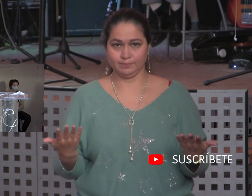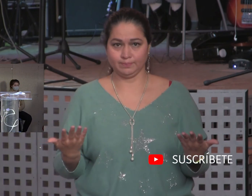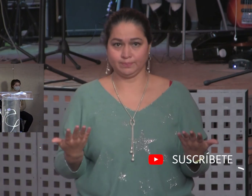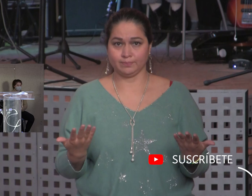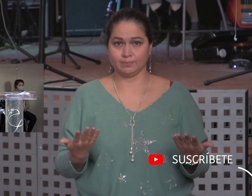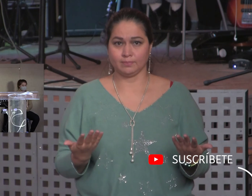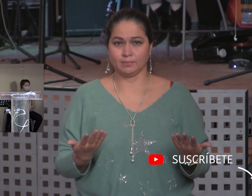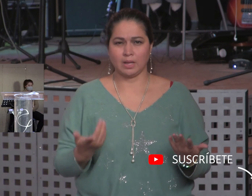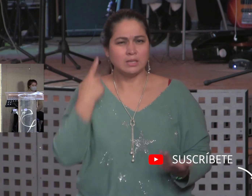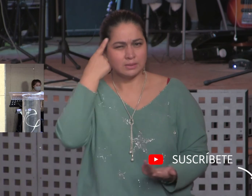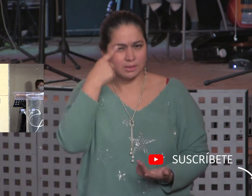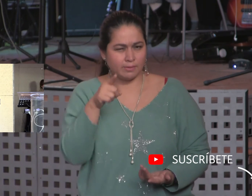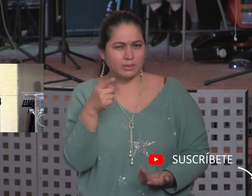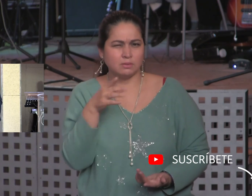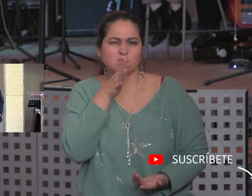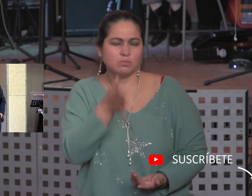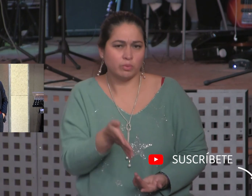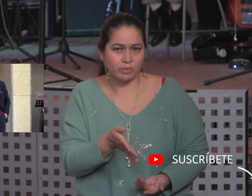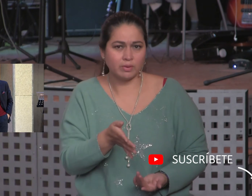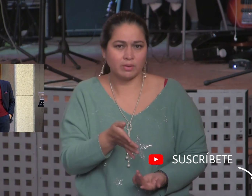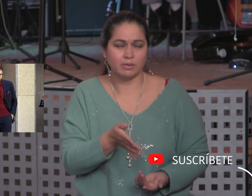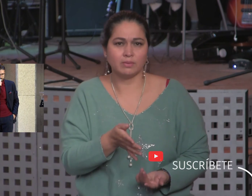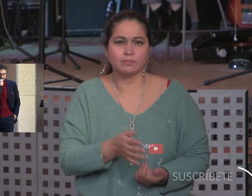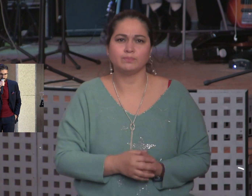¿Y sabes por qué lo necesitamos hacer?